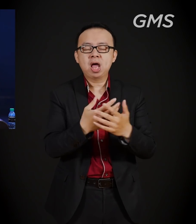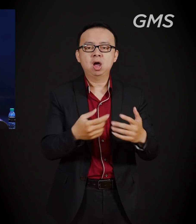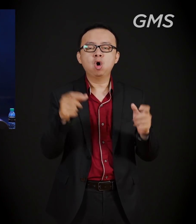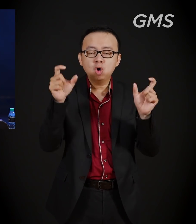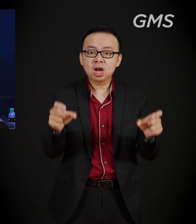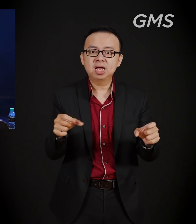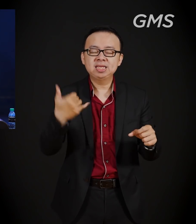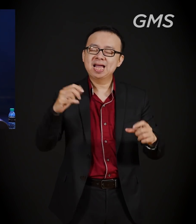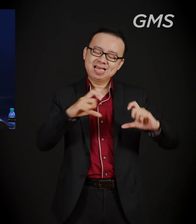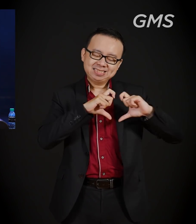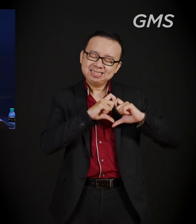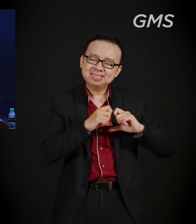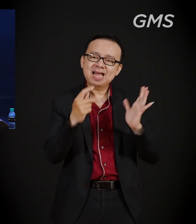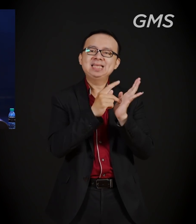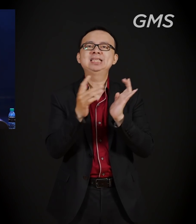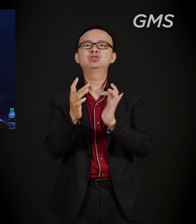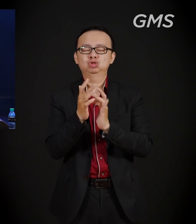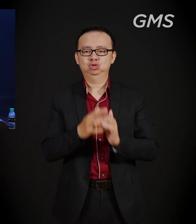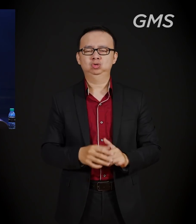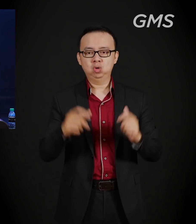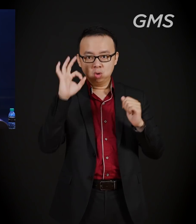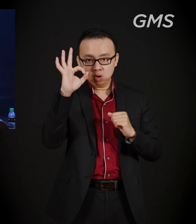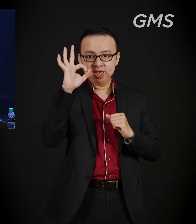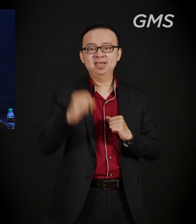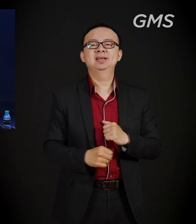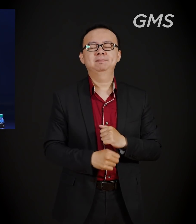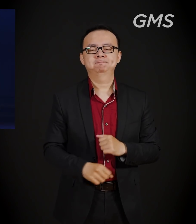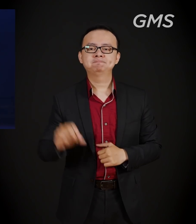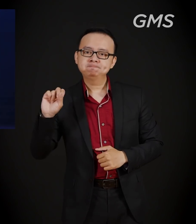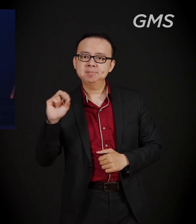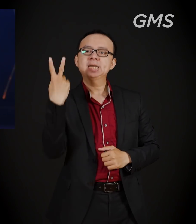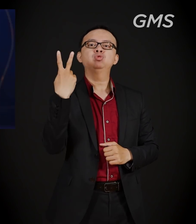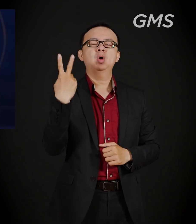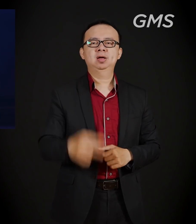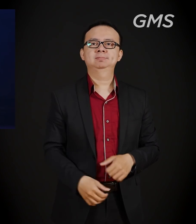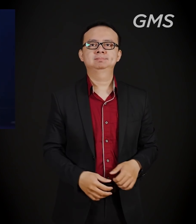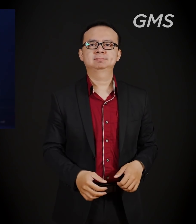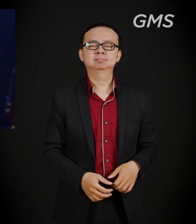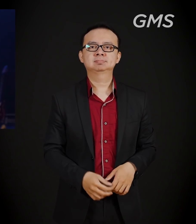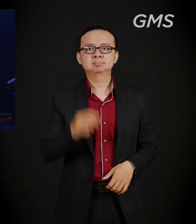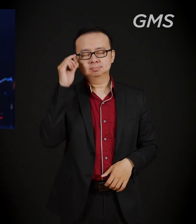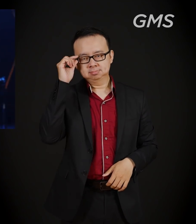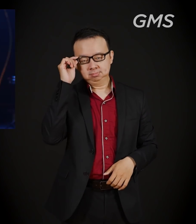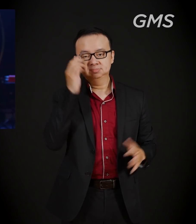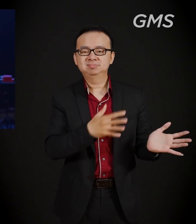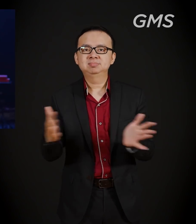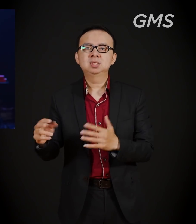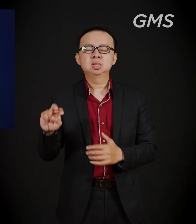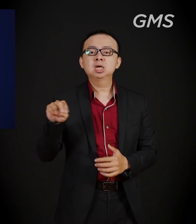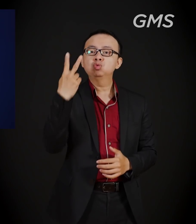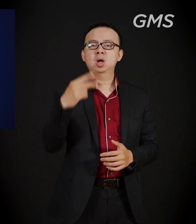terus disempurnakan. Oleh kuasanya yang sempurna. Haleluya. Yang kedua. Jika kita mengerjakannya dengan